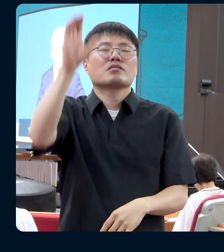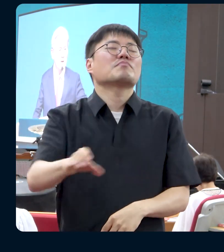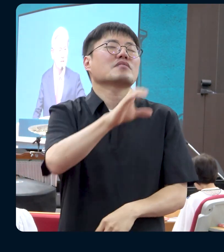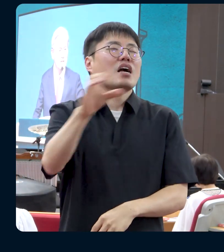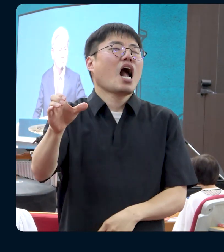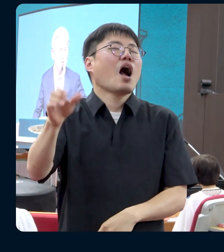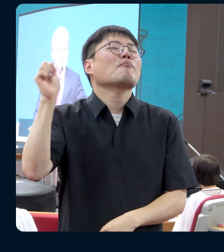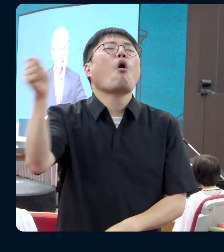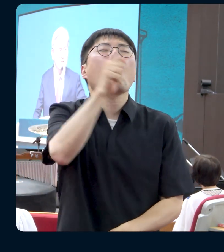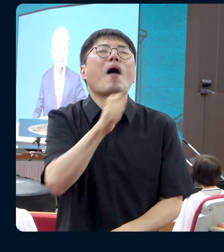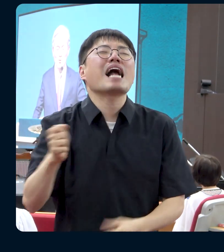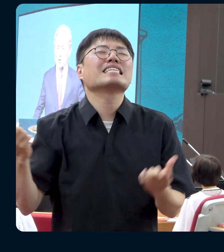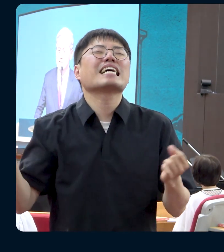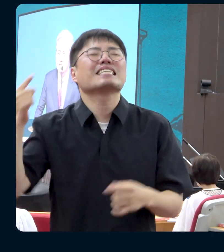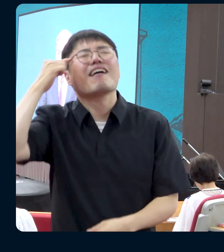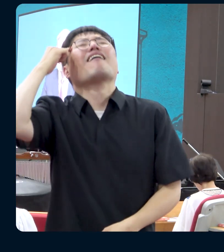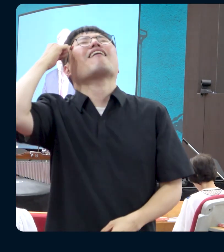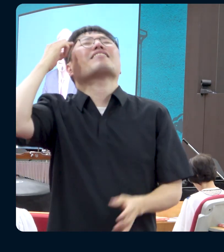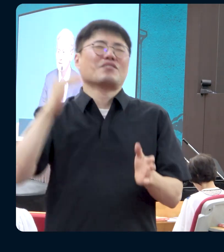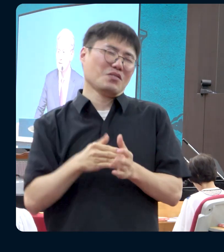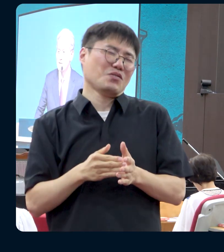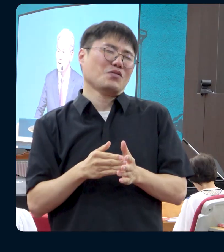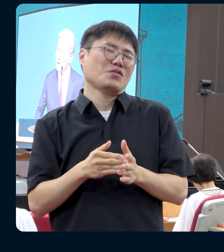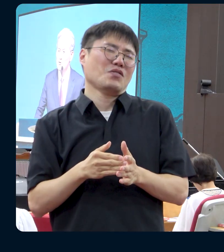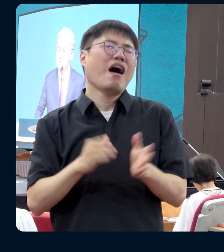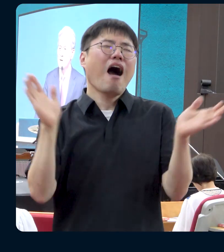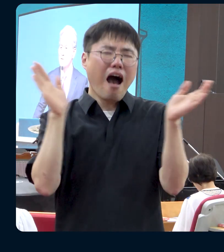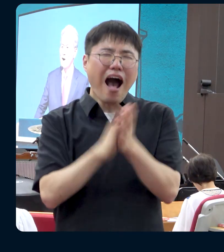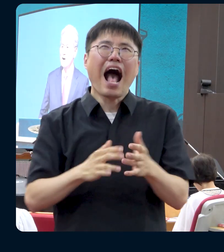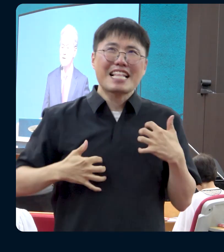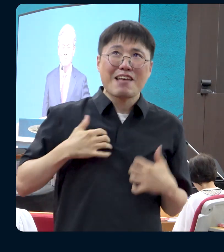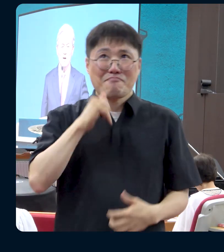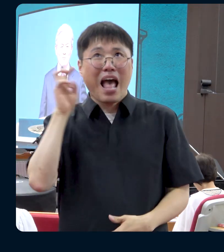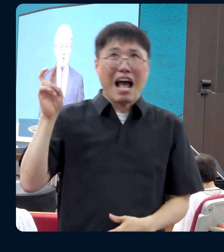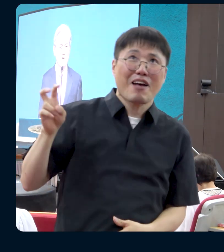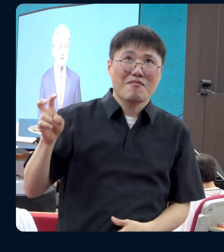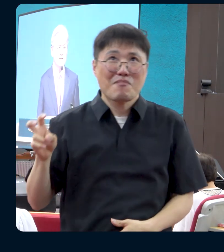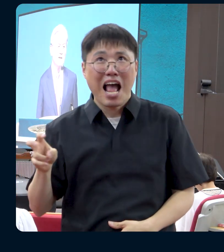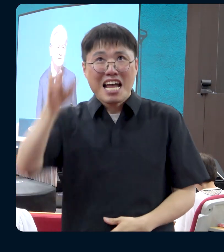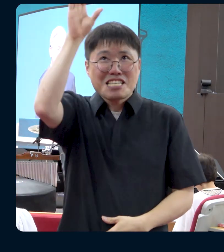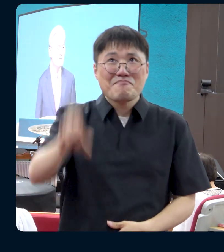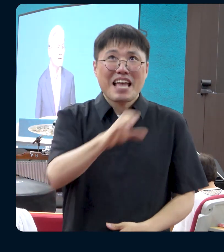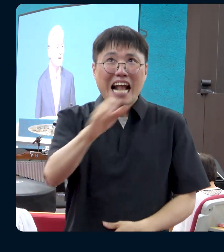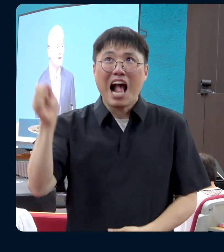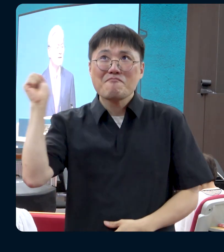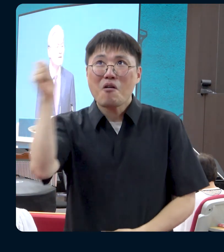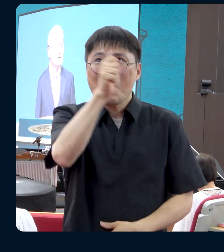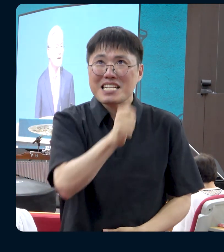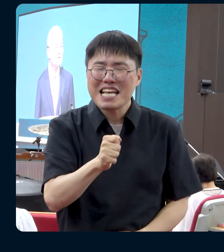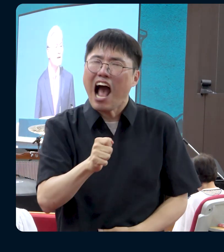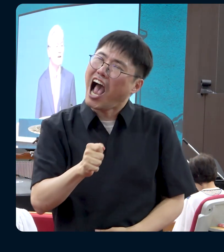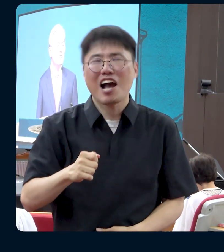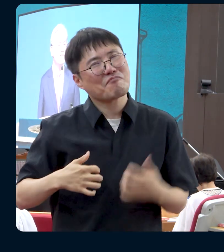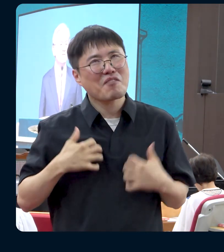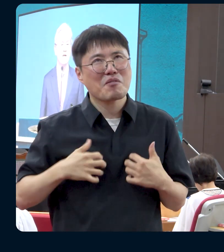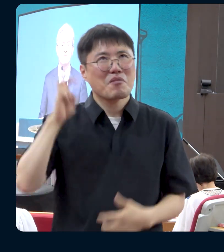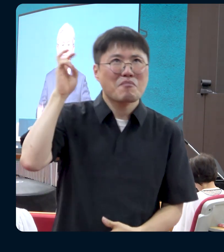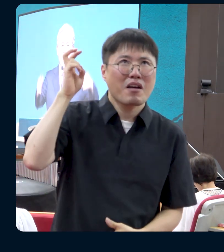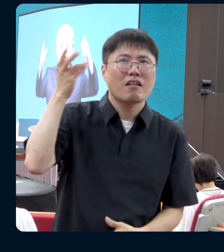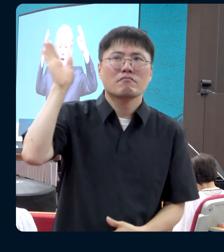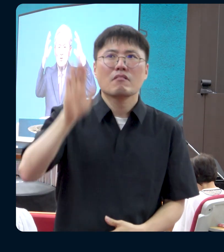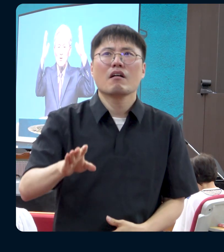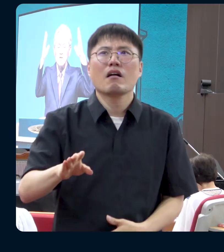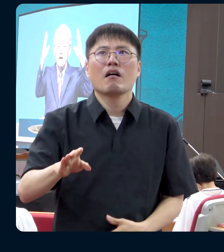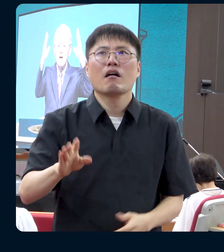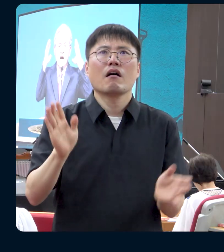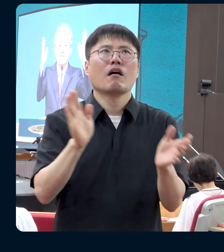뭐냐, 십자가 뿅망치가 떠올랐어요. 아주 재밌겠다, 십자가 뿅망치, 재밌는 말이다 라는